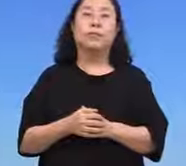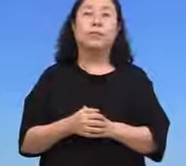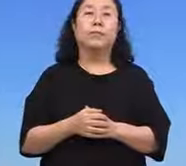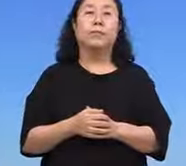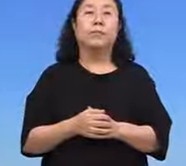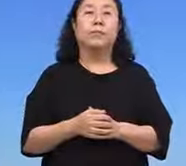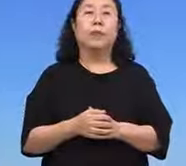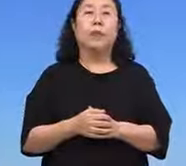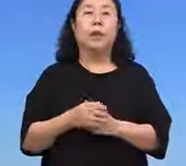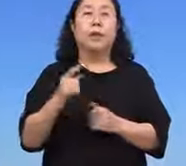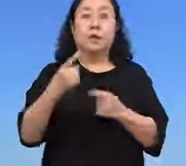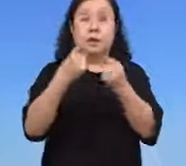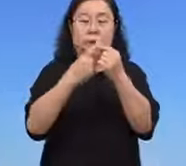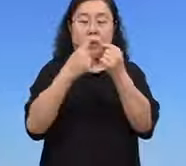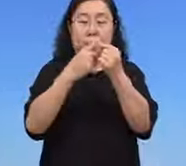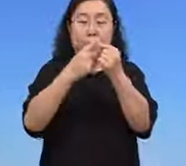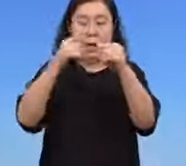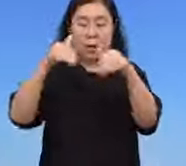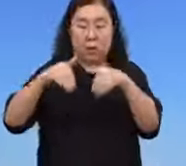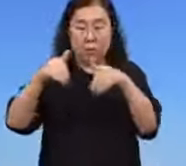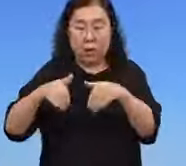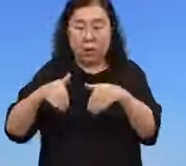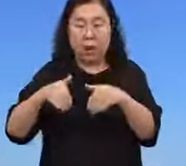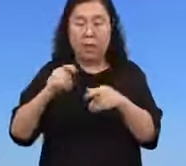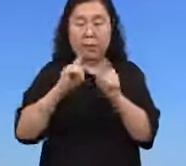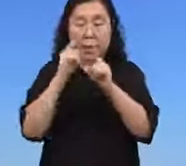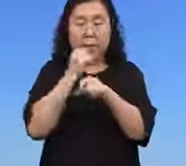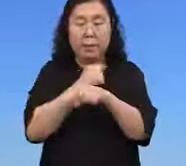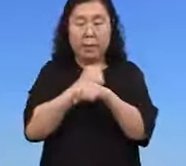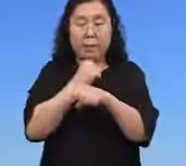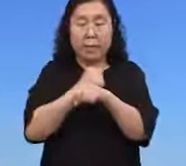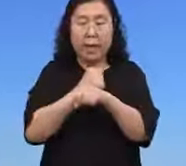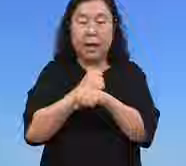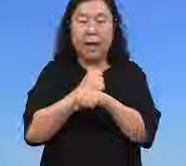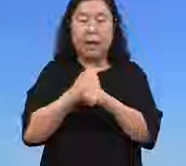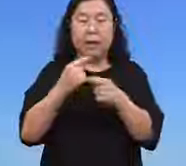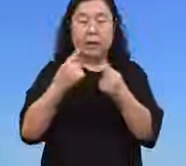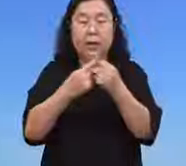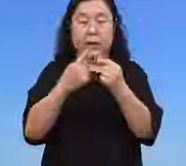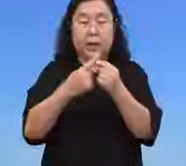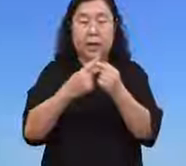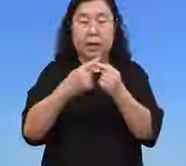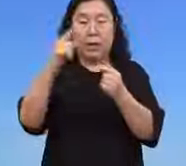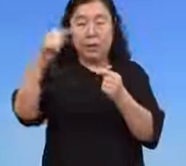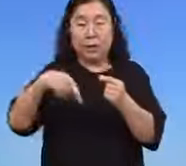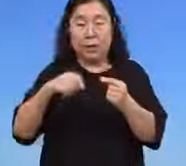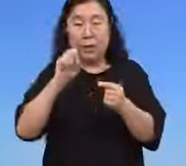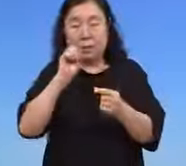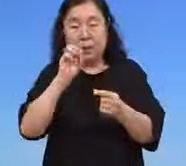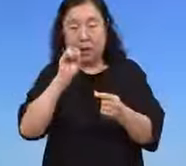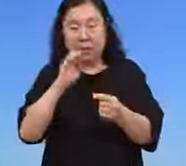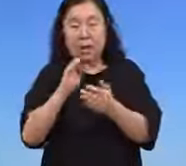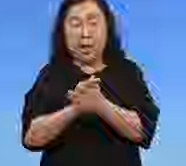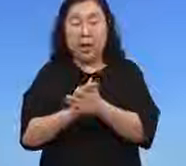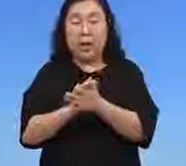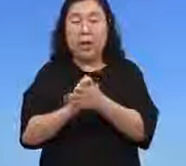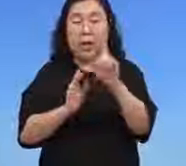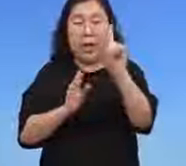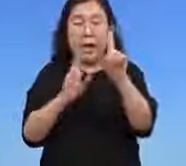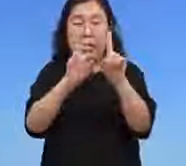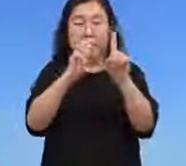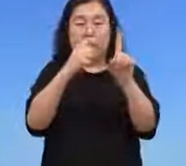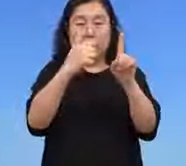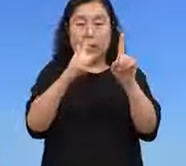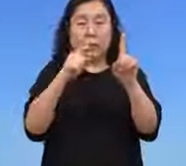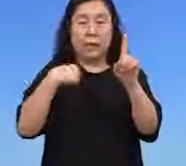누가복음 19장 16절에 보니까 첫 번째 종이 이렇게 말합니다. 그 첫째가 나와 이르되 주인이여 당신의